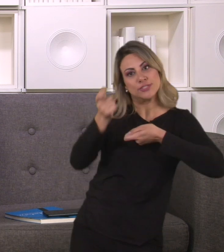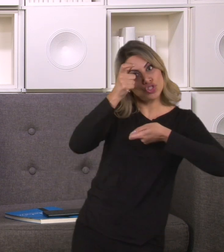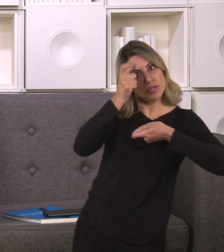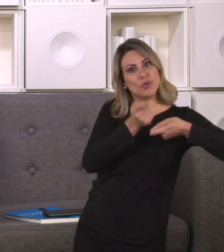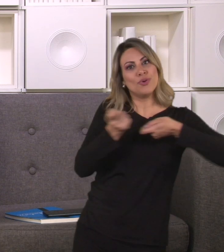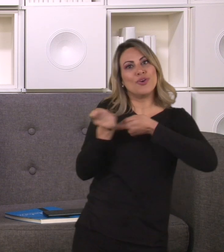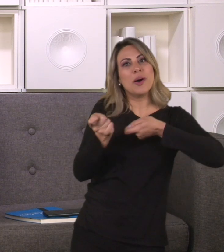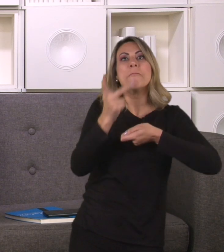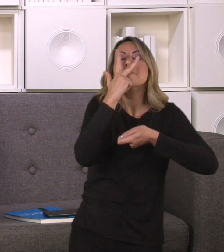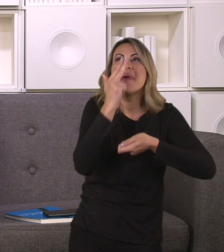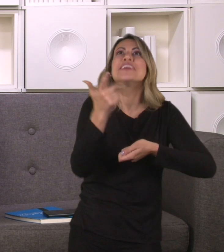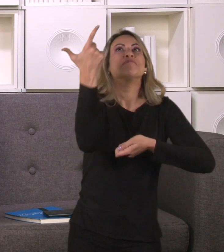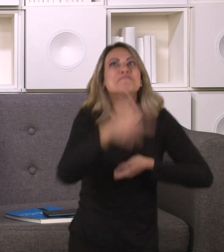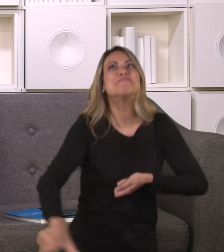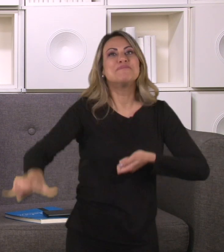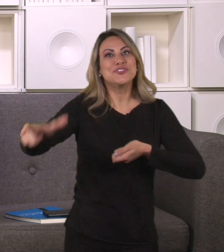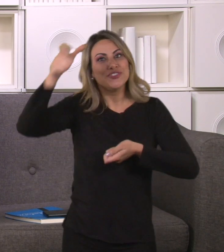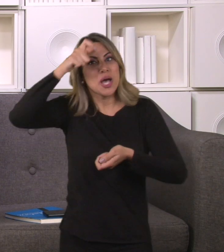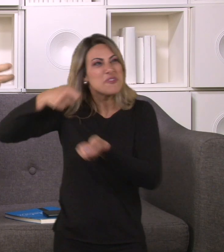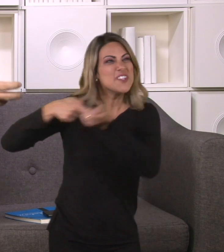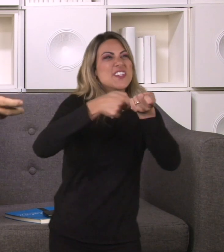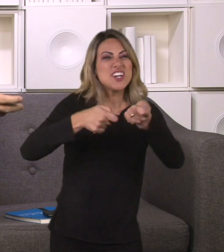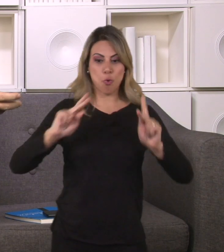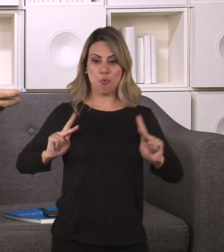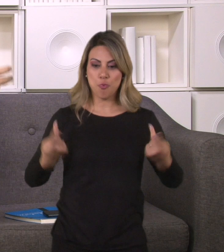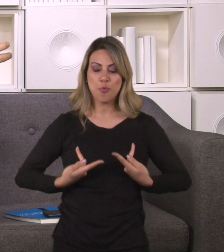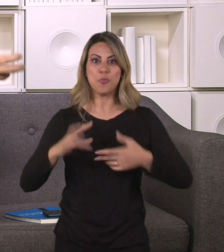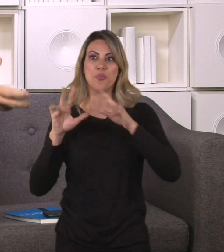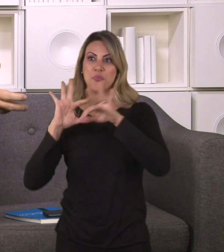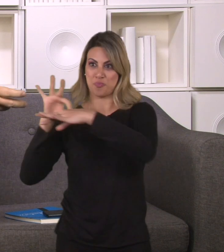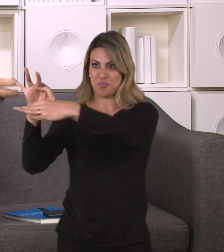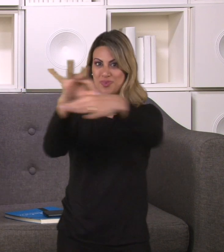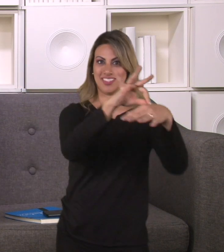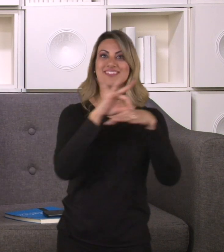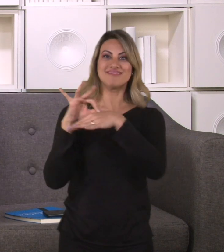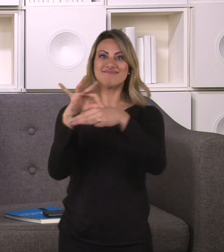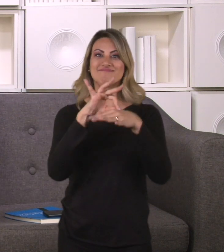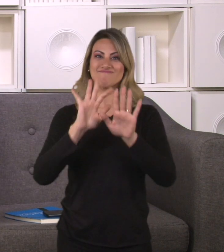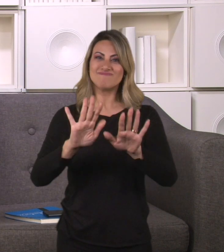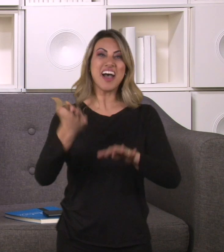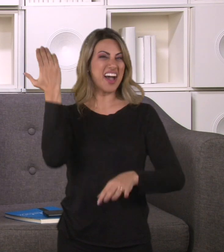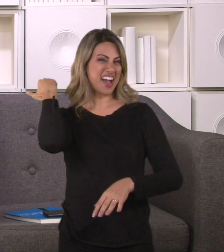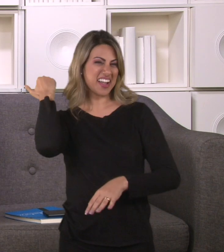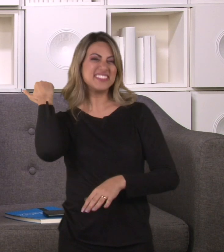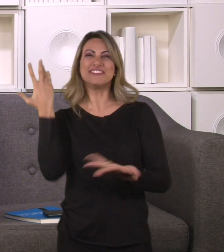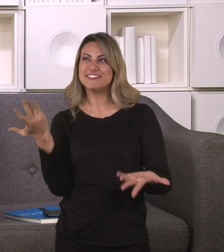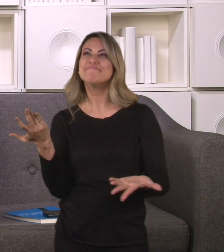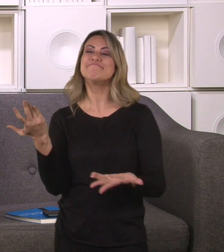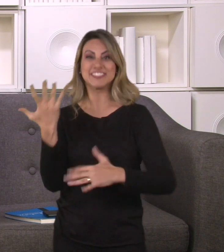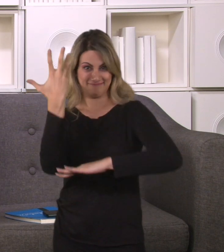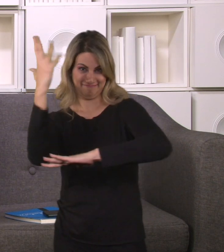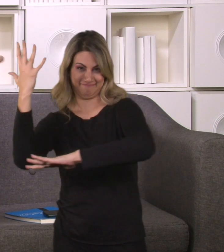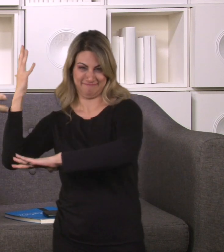sendo tentada novamente, não lá no paraíso mais onde Adão estava, mas agora no deserto.